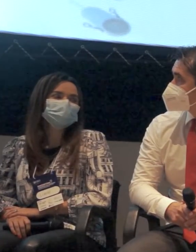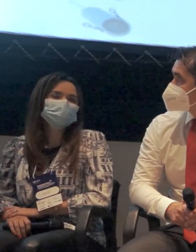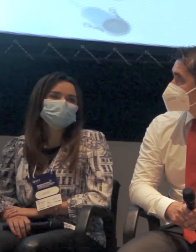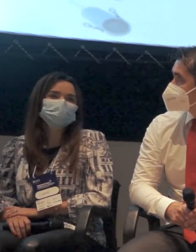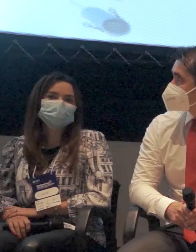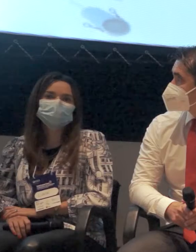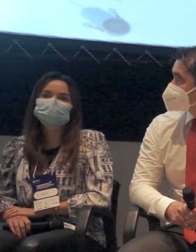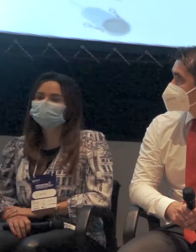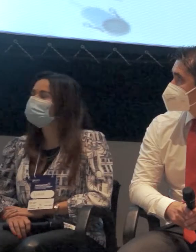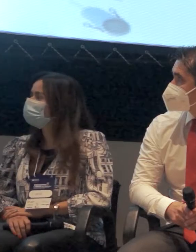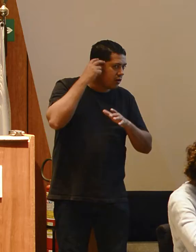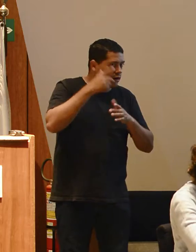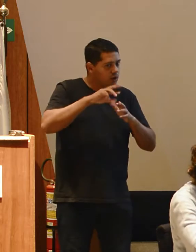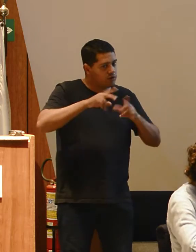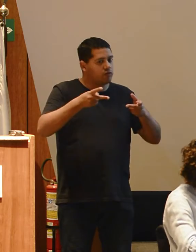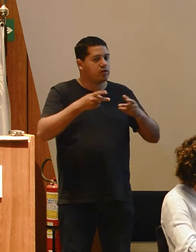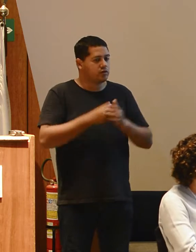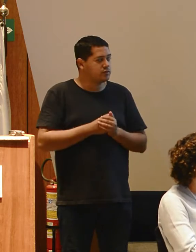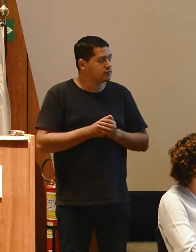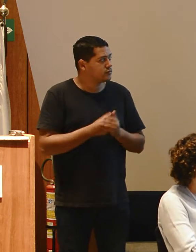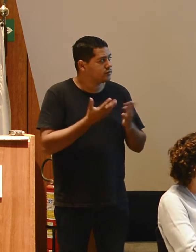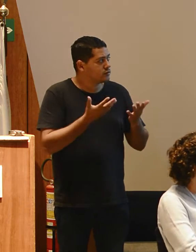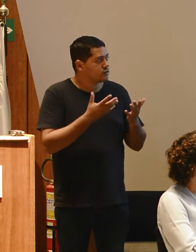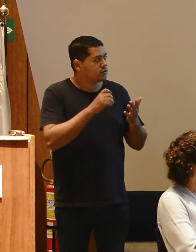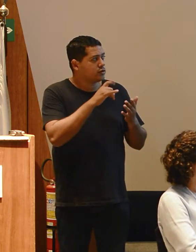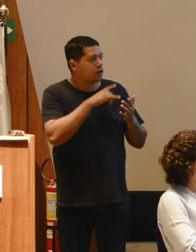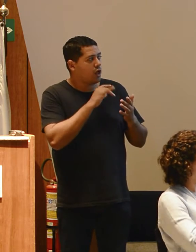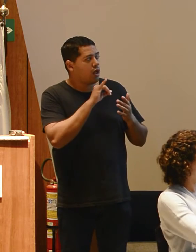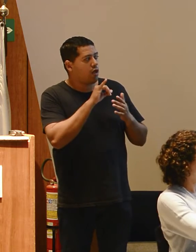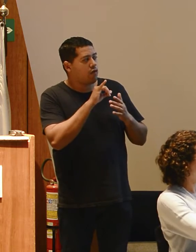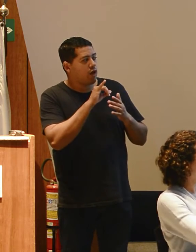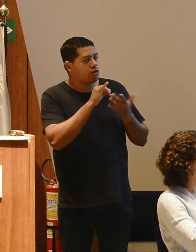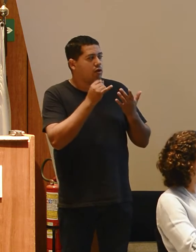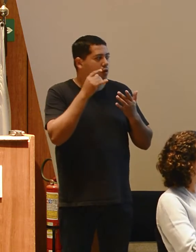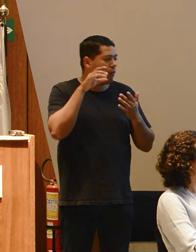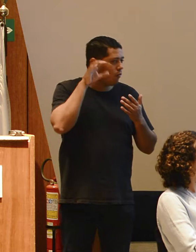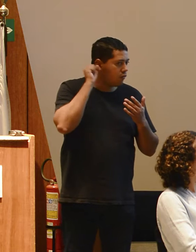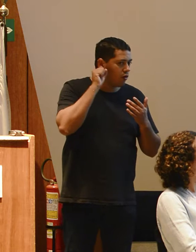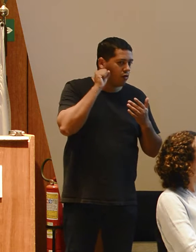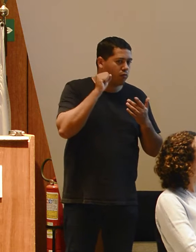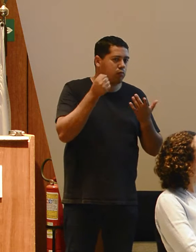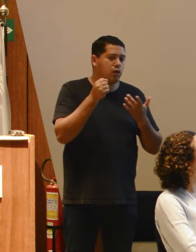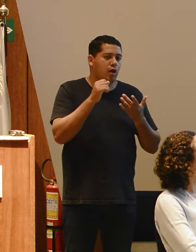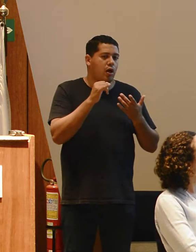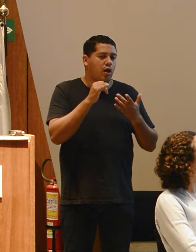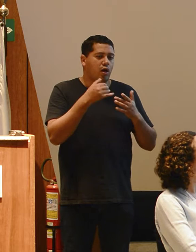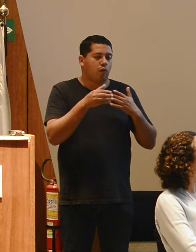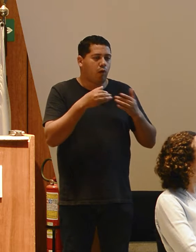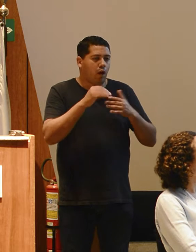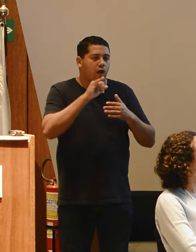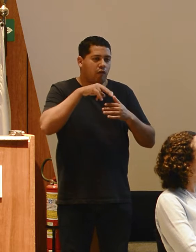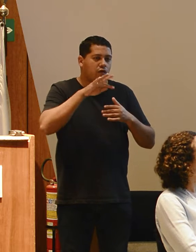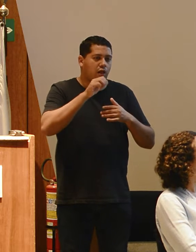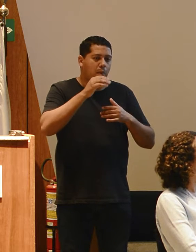são casos bem selecionados. São casos de infecção de ouvido, inflamação de ouvido, e que a gente usa